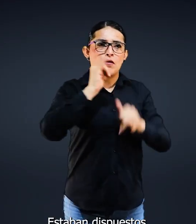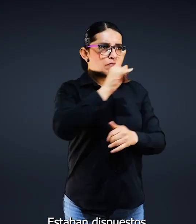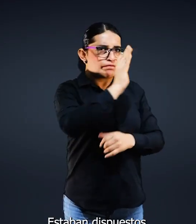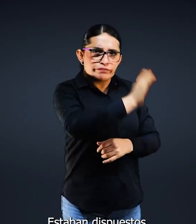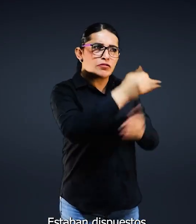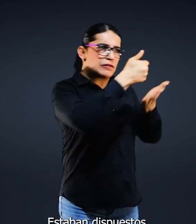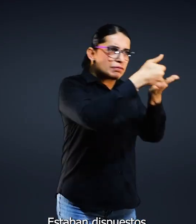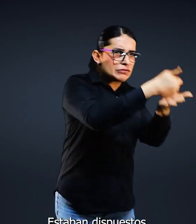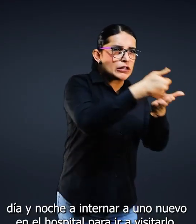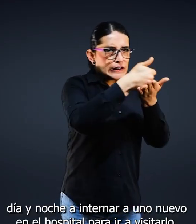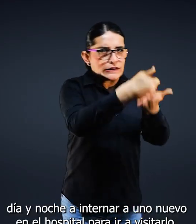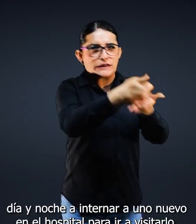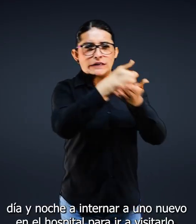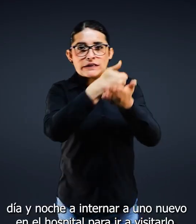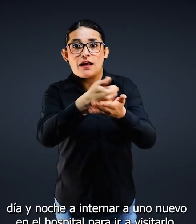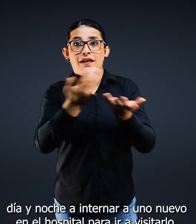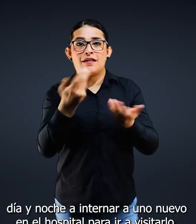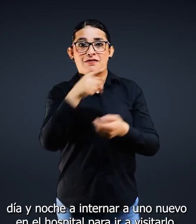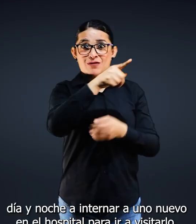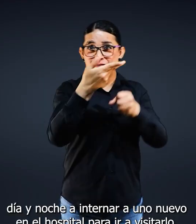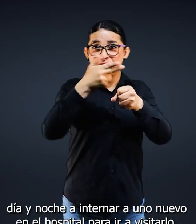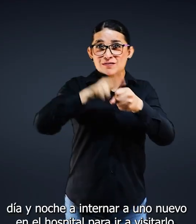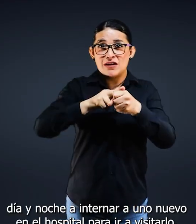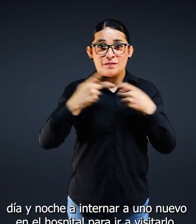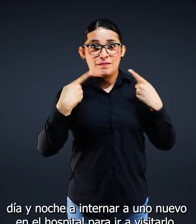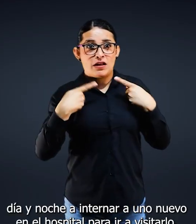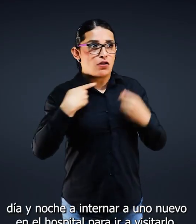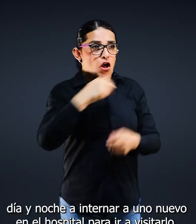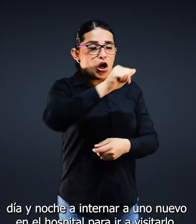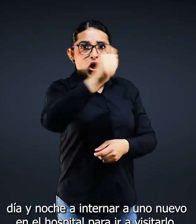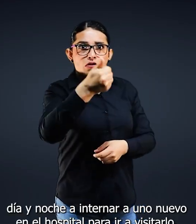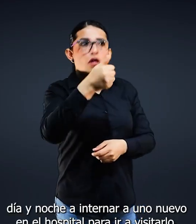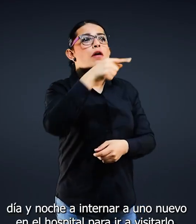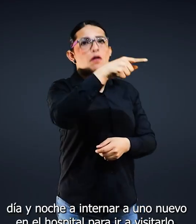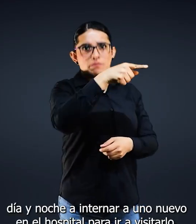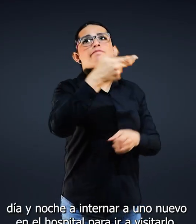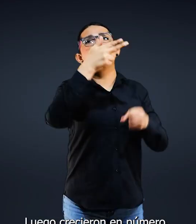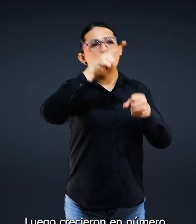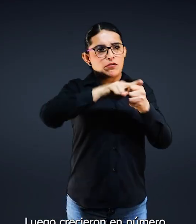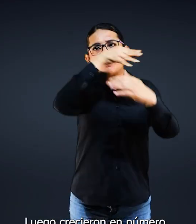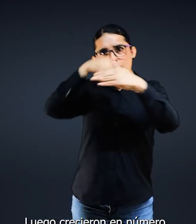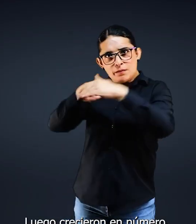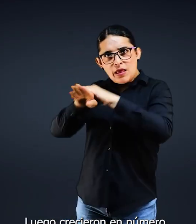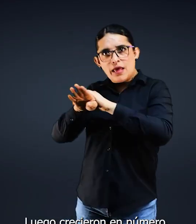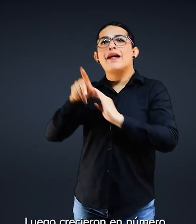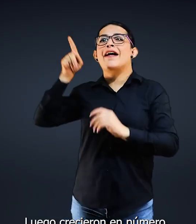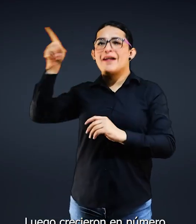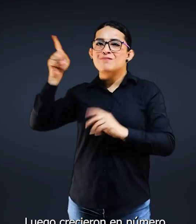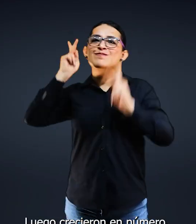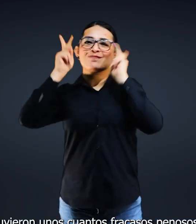Estaban dispuestos, día y noche, a internar a uno nuevo en el hospital para ir a visitarlo luego. Crecieron en número,